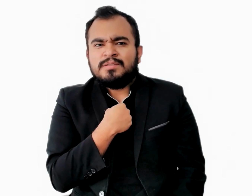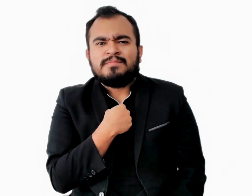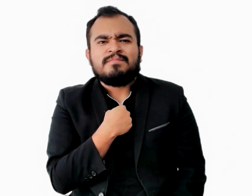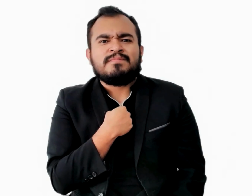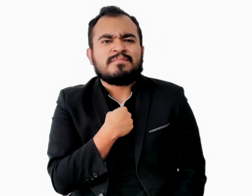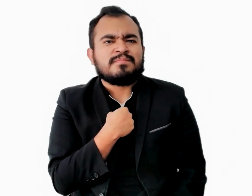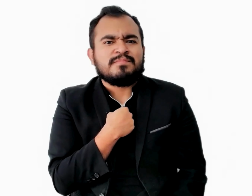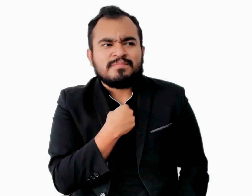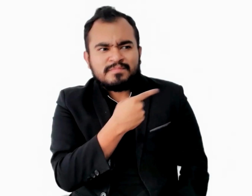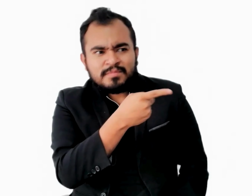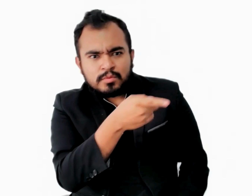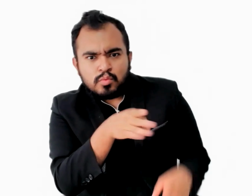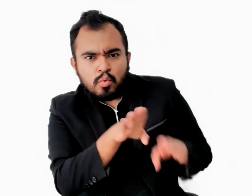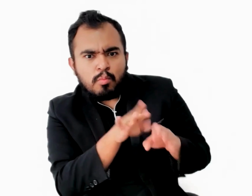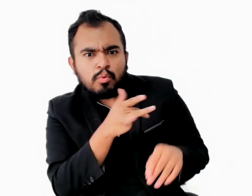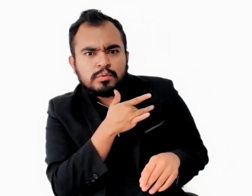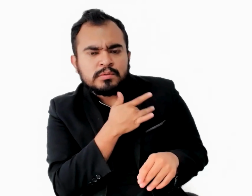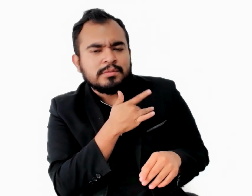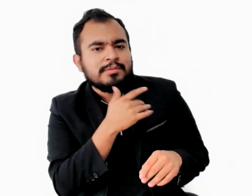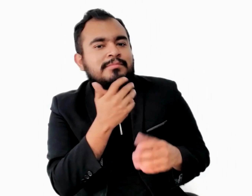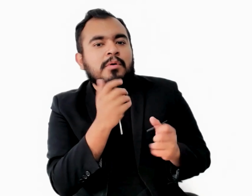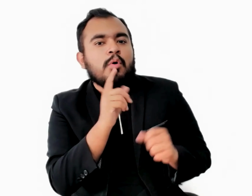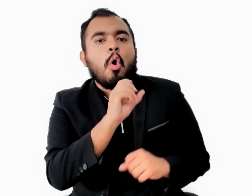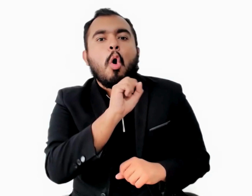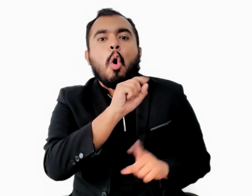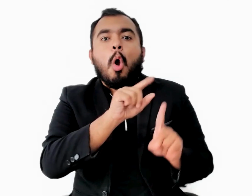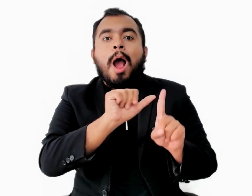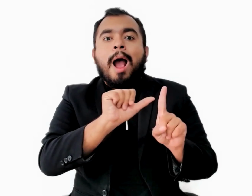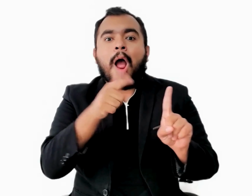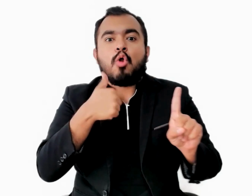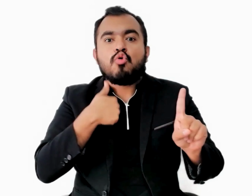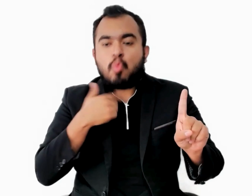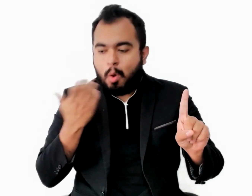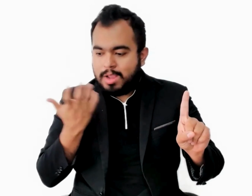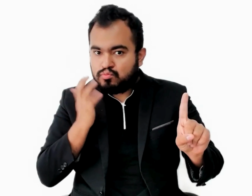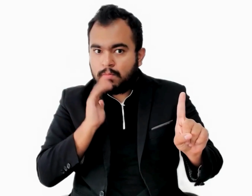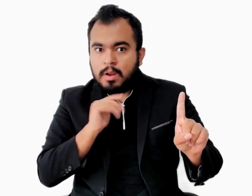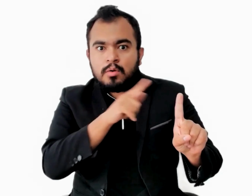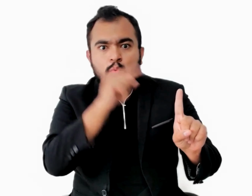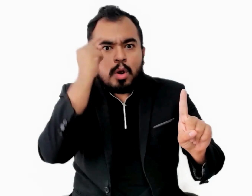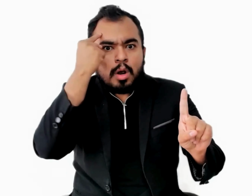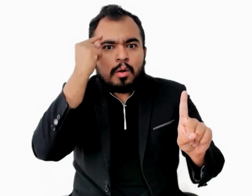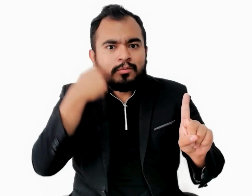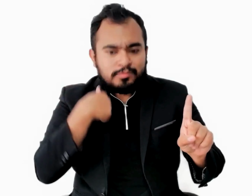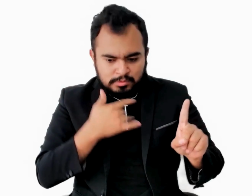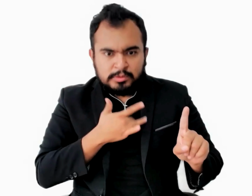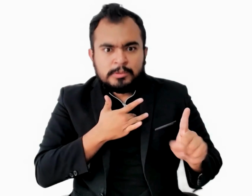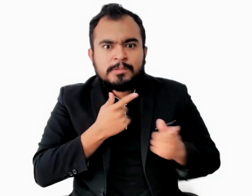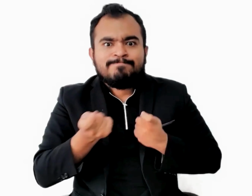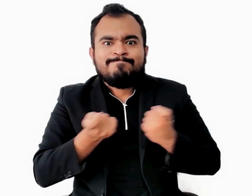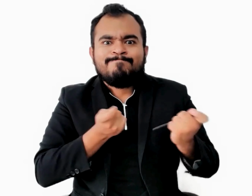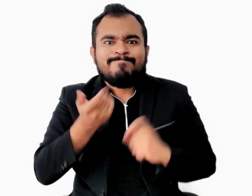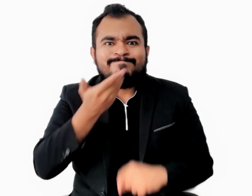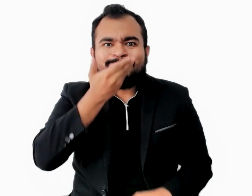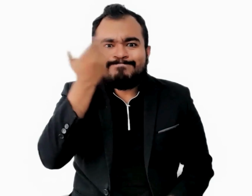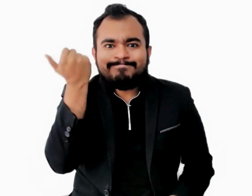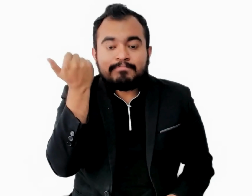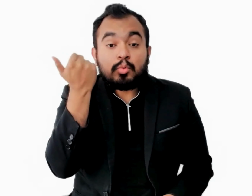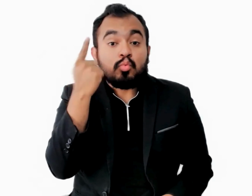estoy rescatándote de cómo te sentiste, o estás enojado con algo que yo hice y no sé cómo lidiar con esa emoción. Entonces creo que el obstáculo con